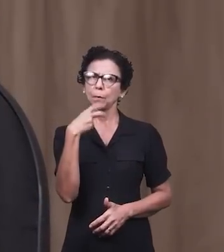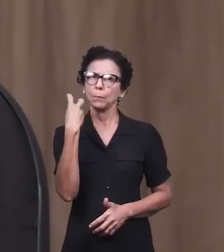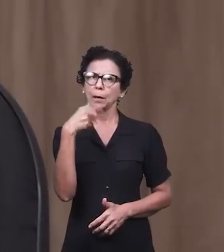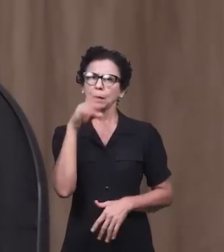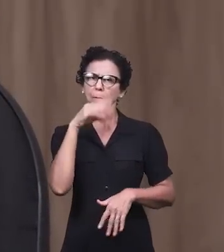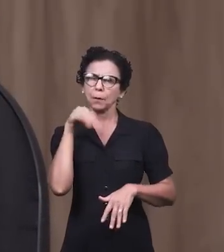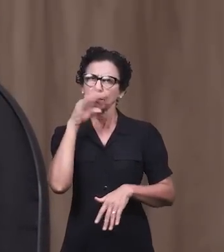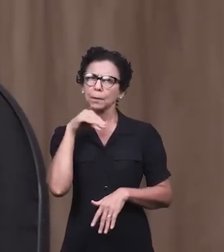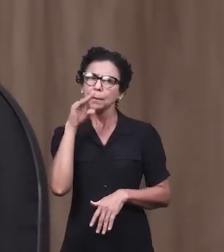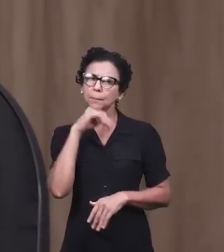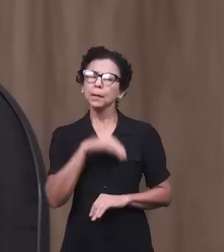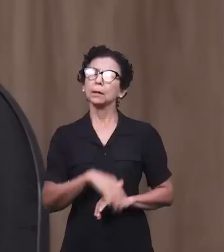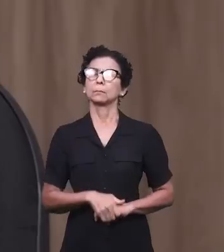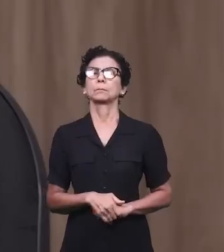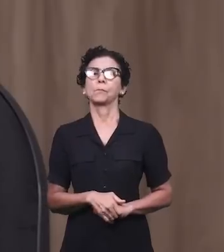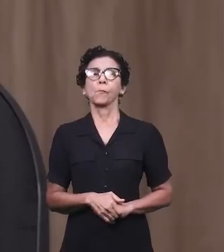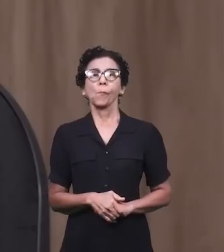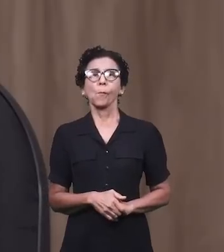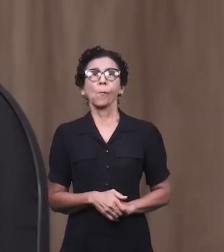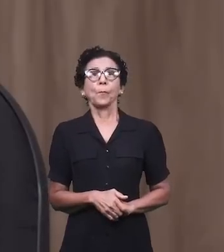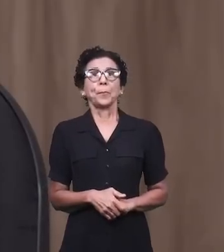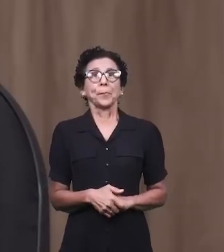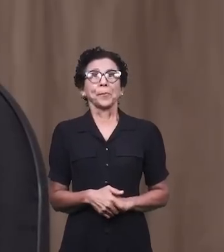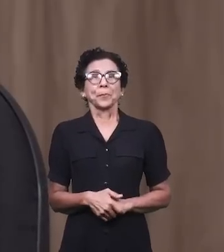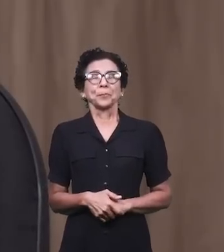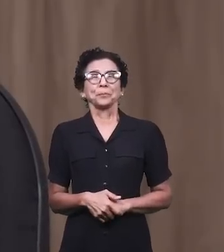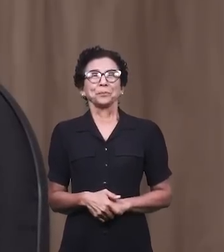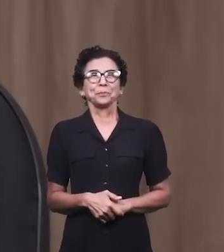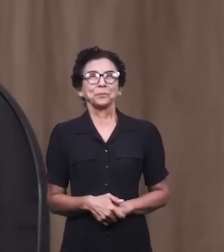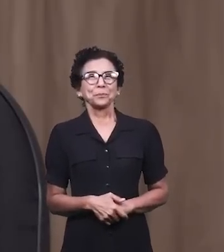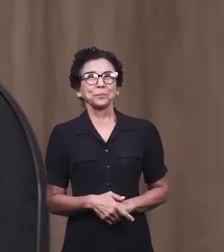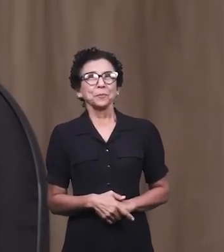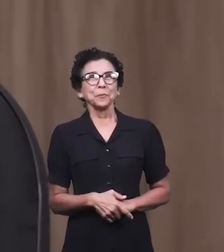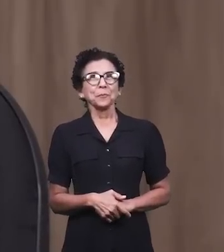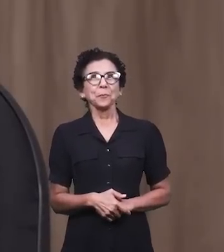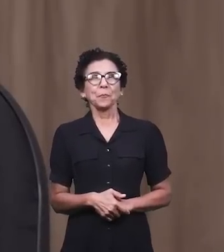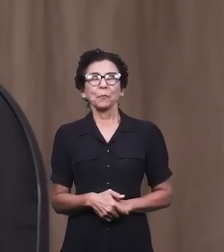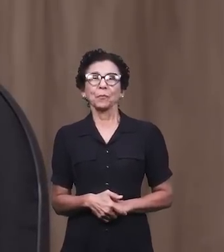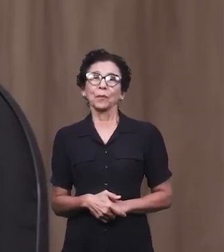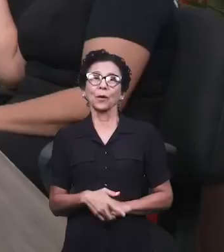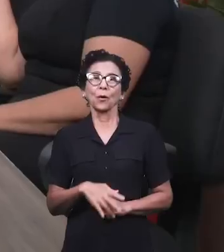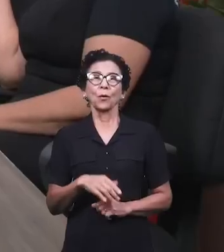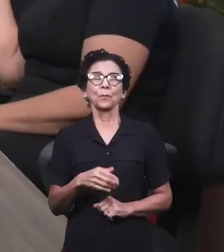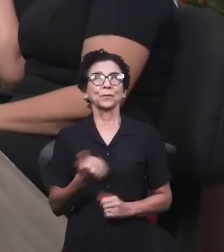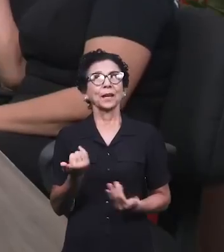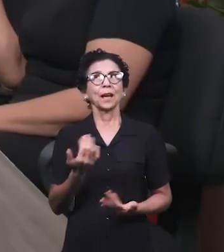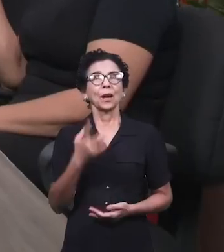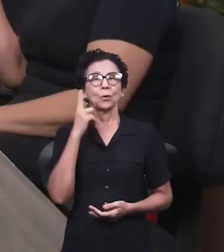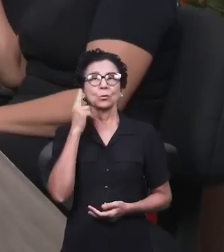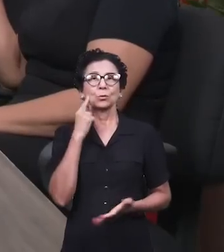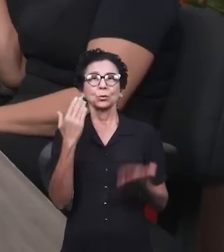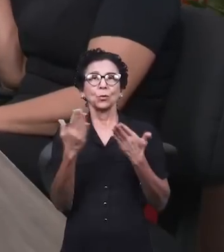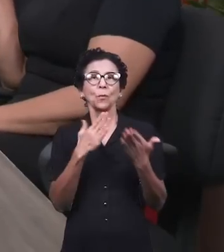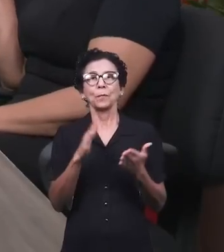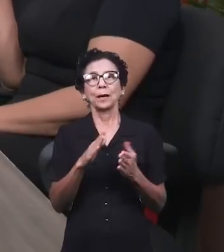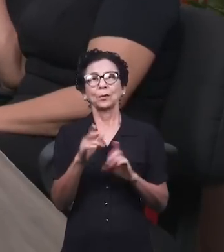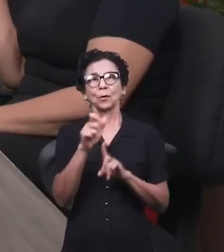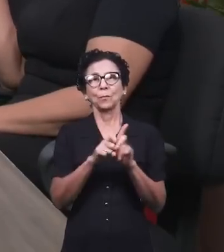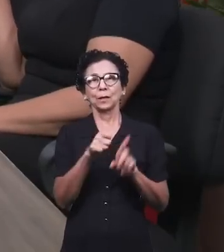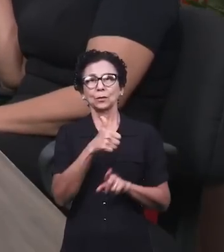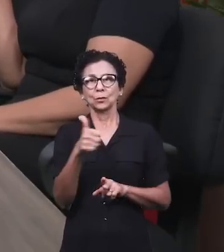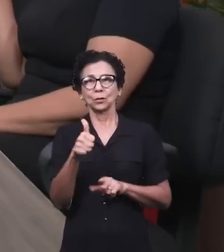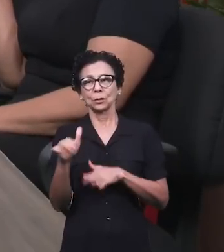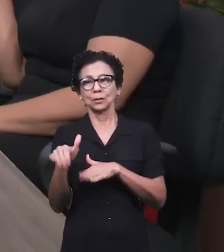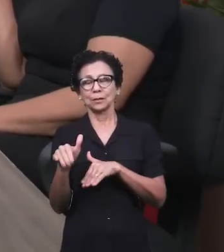falar. Isso foi os surdos hoje até falam que foi o 11 de setembro, né? Sim. Congresso de Milão. Aham.